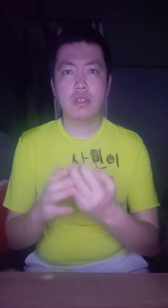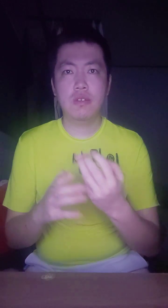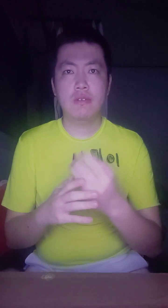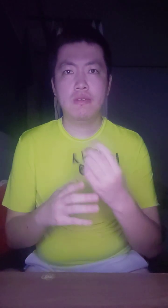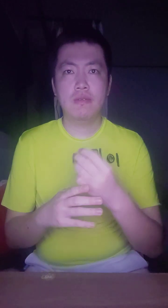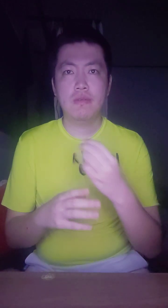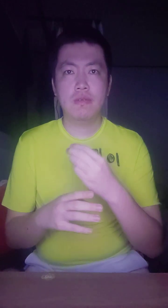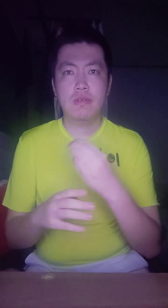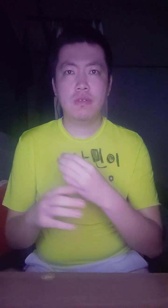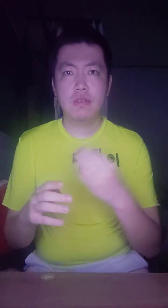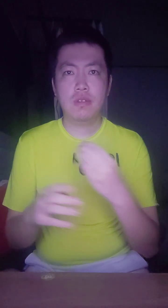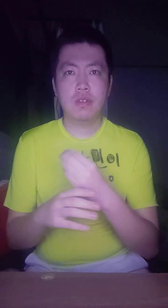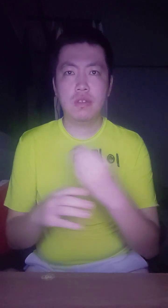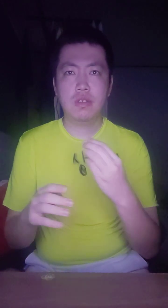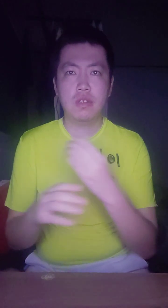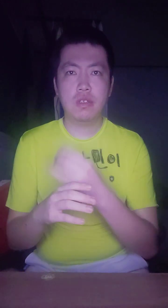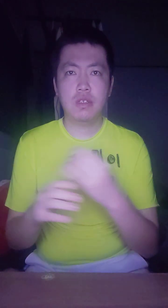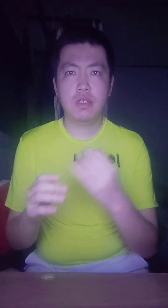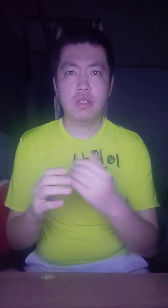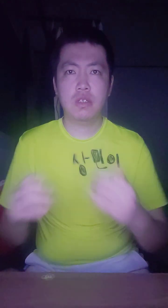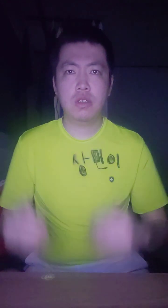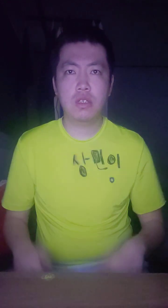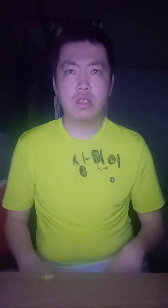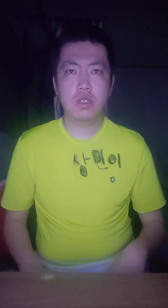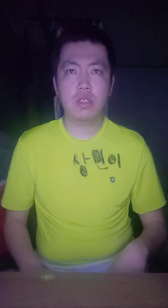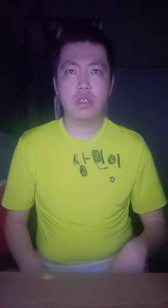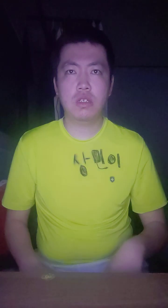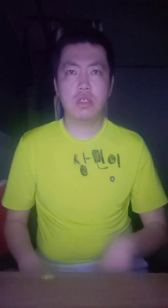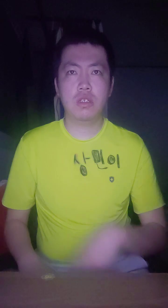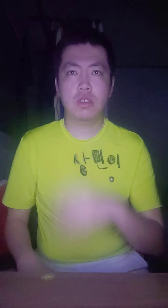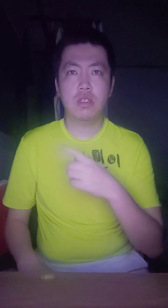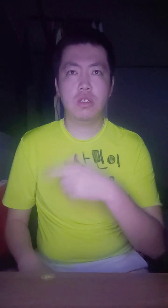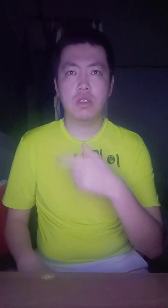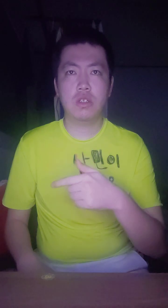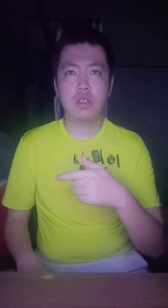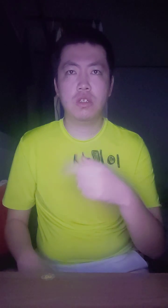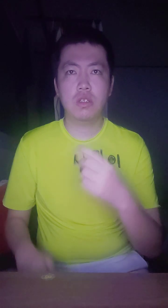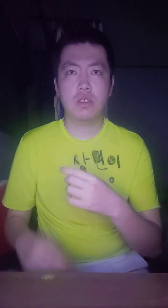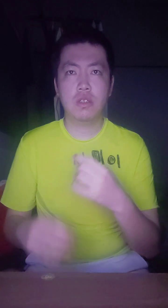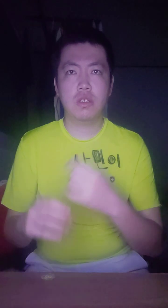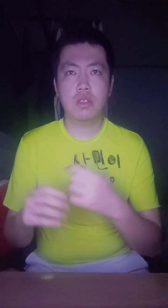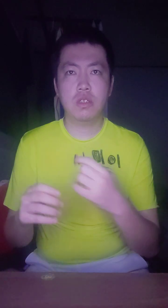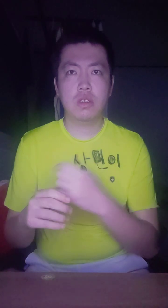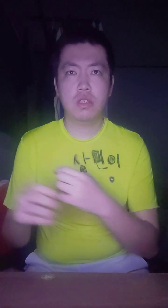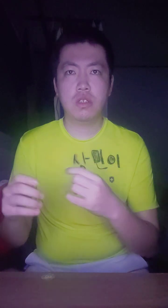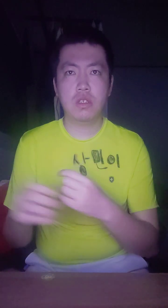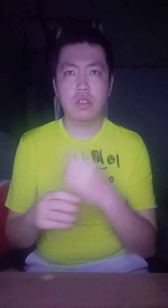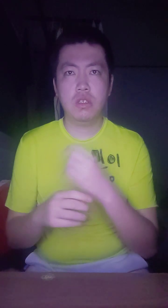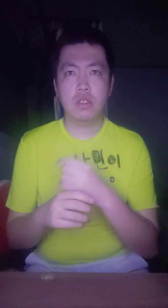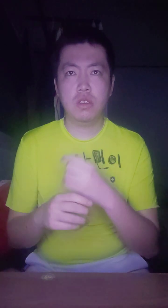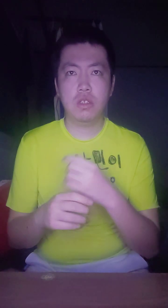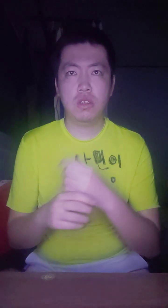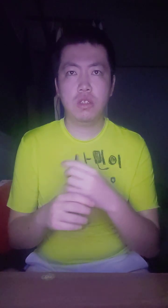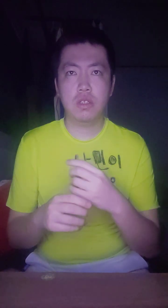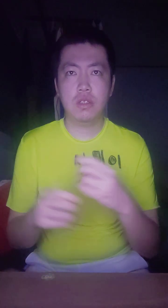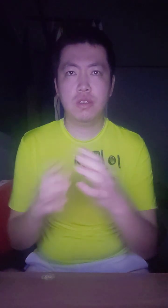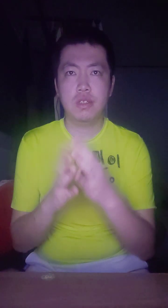했어요. 그래도 실천이 안 되더라고요. 문제 화장실은 지자체가 건물주와 사용 계약을 맺고 지난 20여